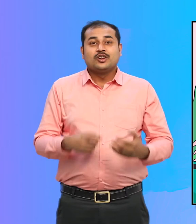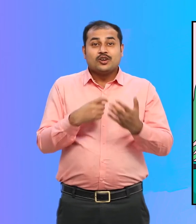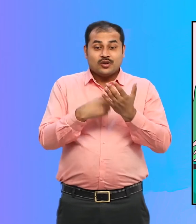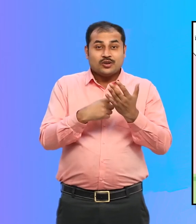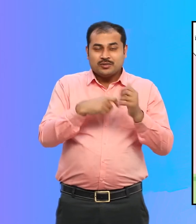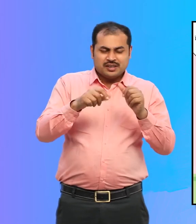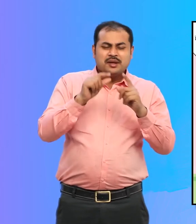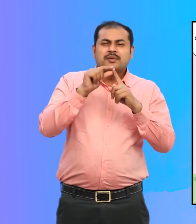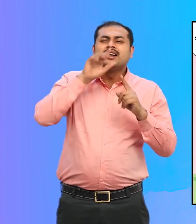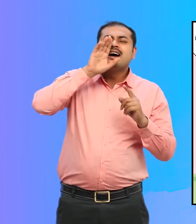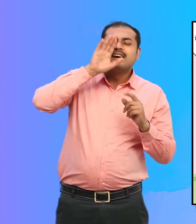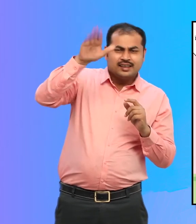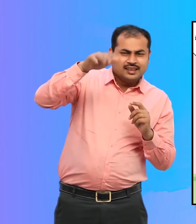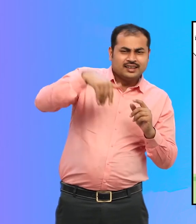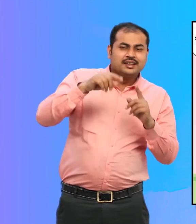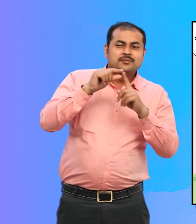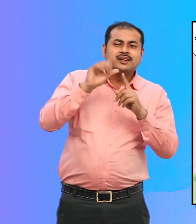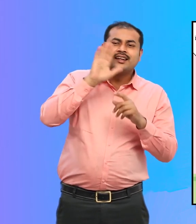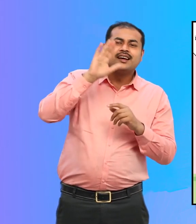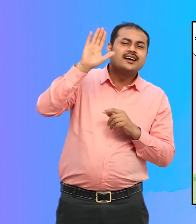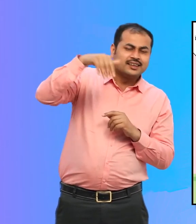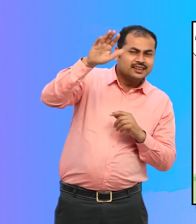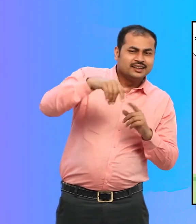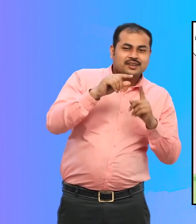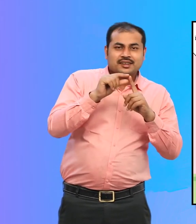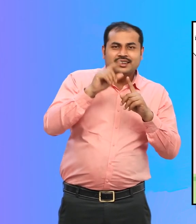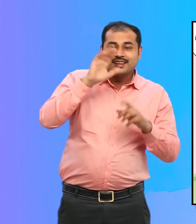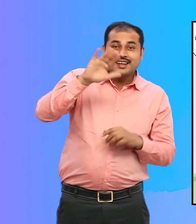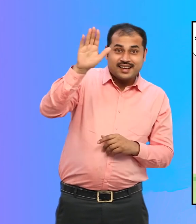कि रोहन कहता है या जल्दी करो